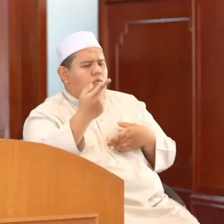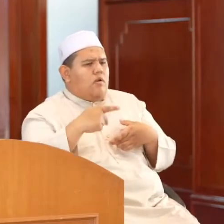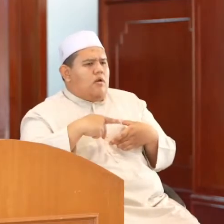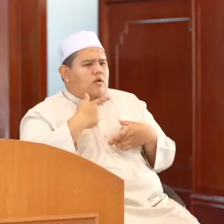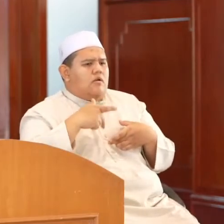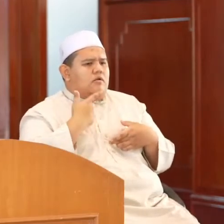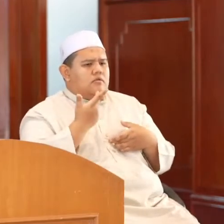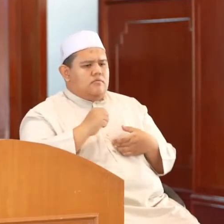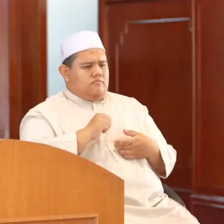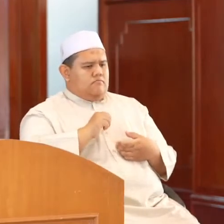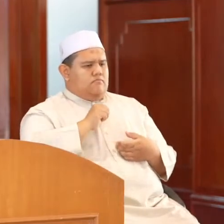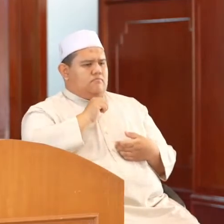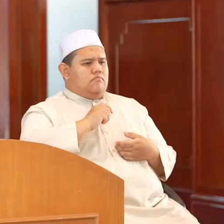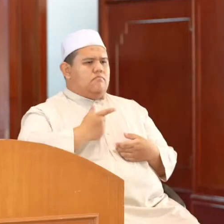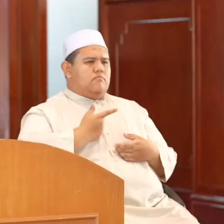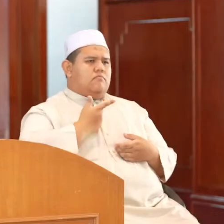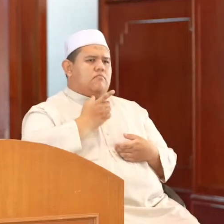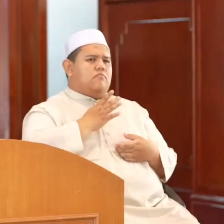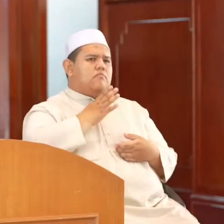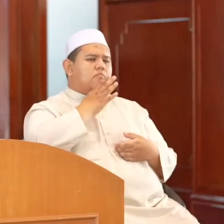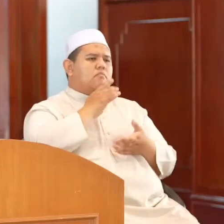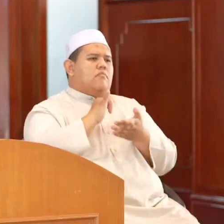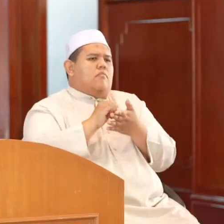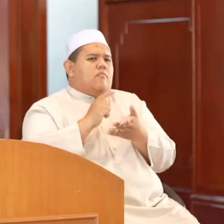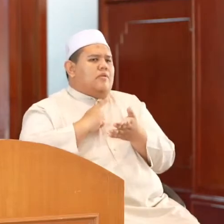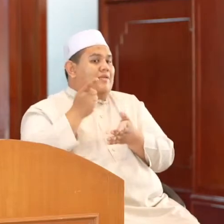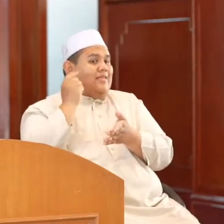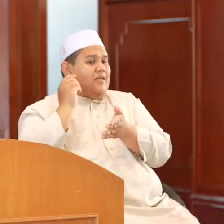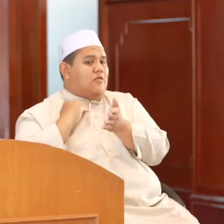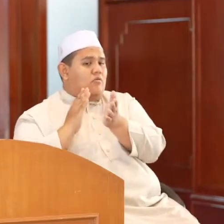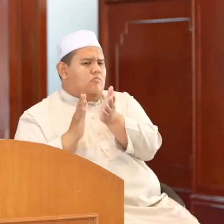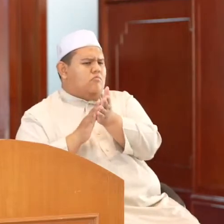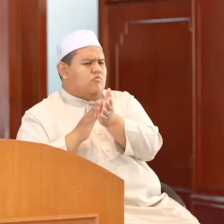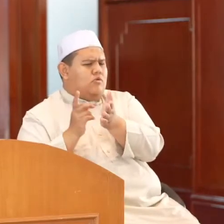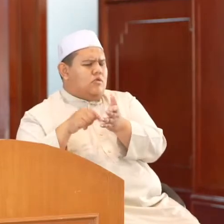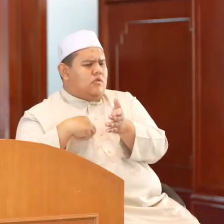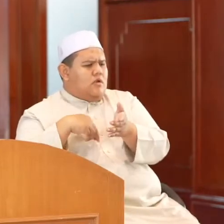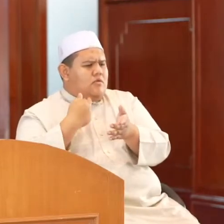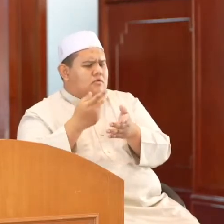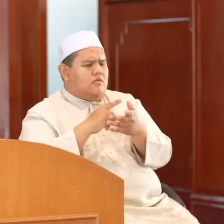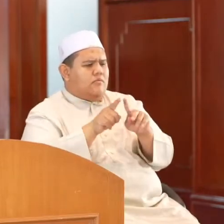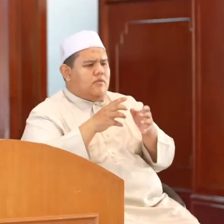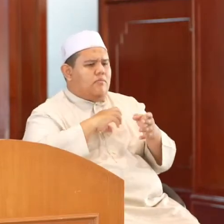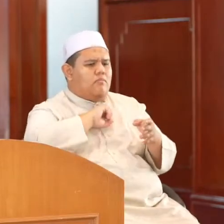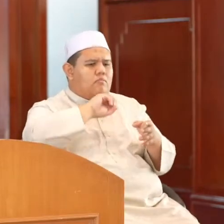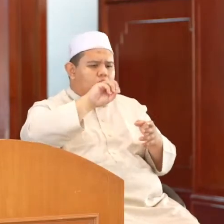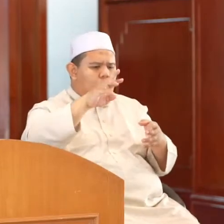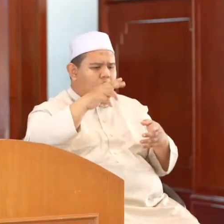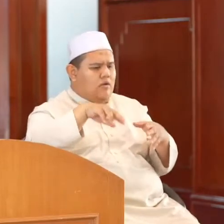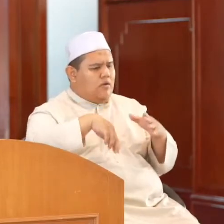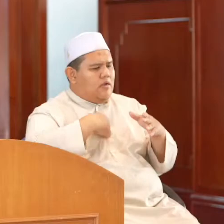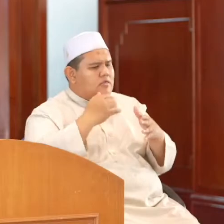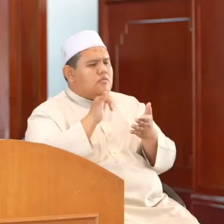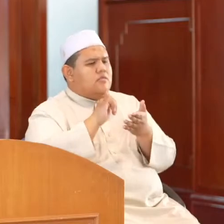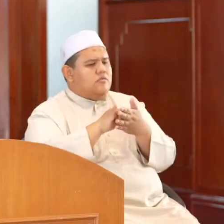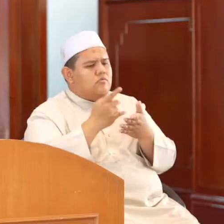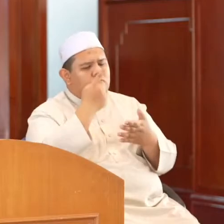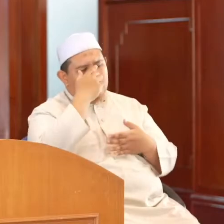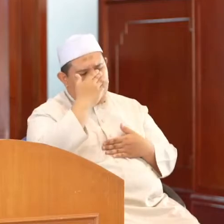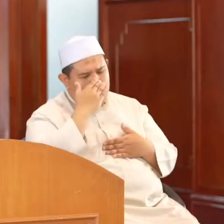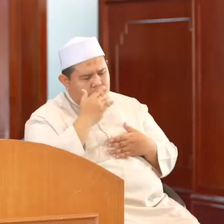dia ataupun nak mengeluarkan rasa hebat dia, dia buat macam tu. Ada orang macam tu.